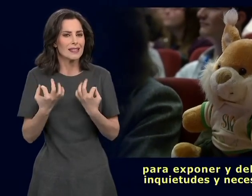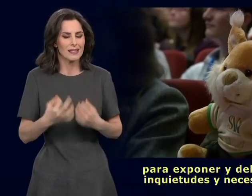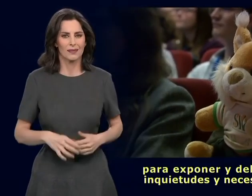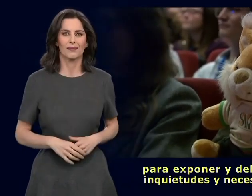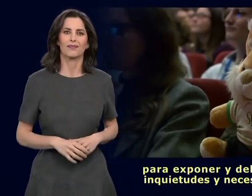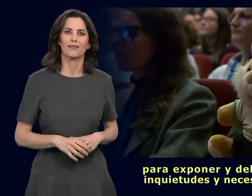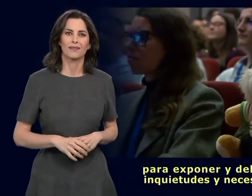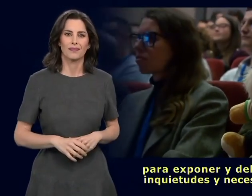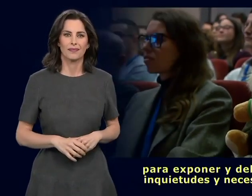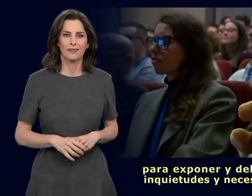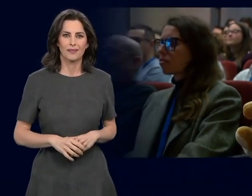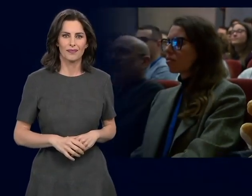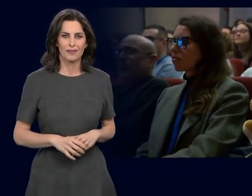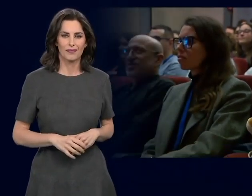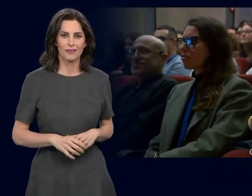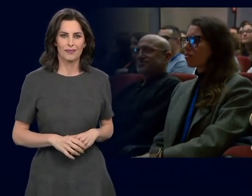inquietudes y necesidades.